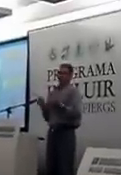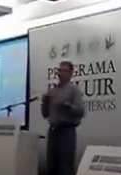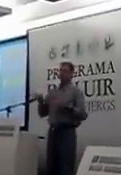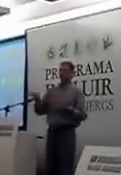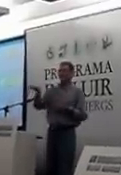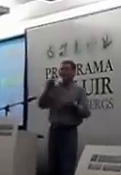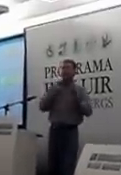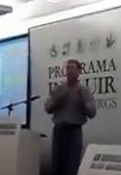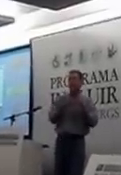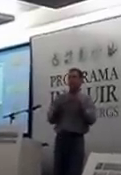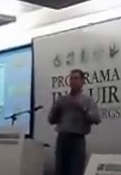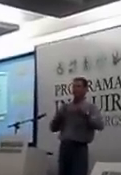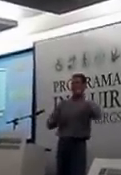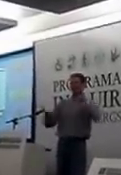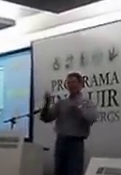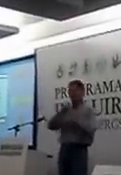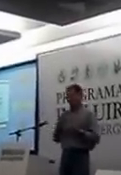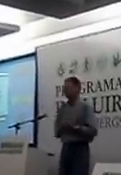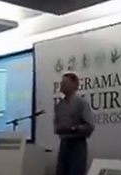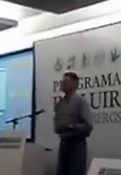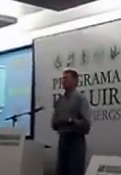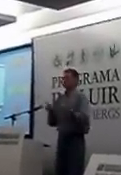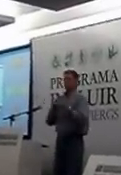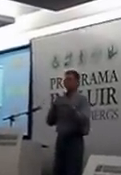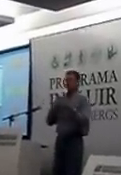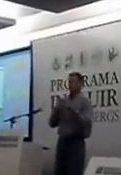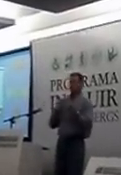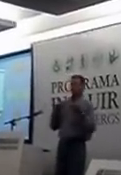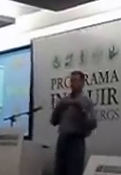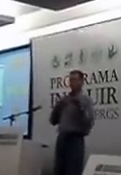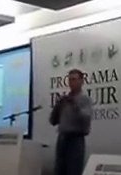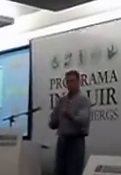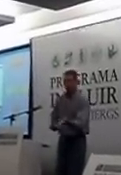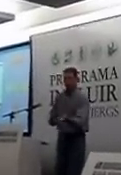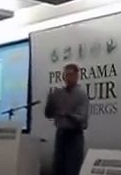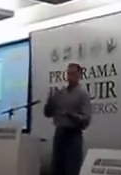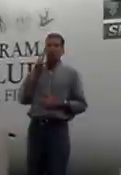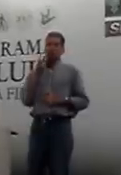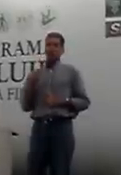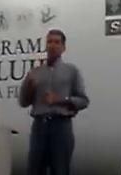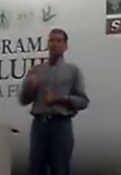Brasil, porque cada região tem a sua própria tradição de língua de sinais.